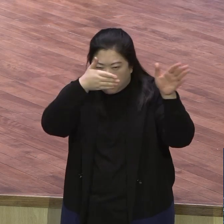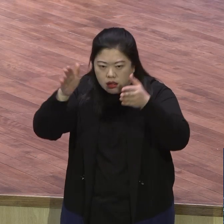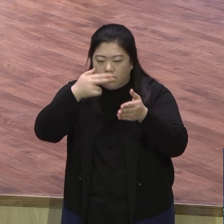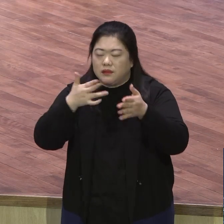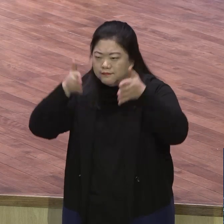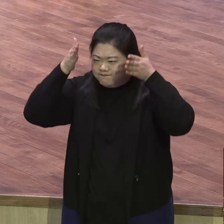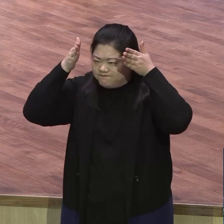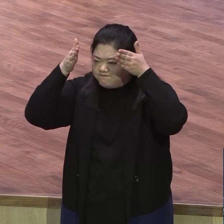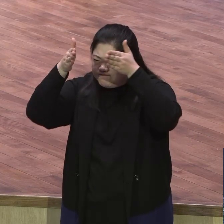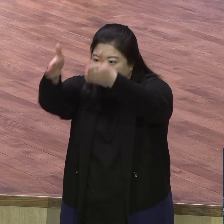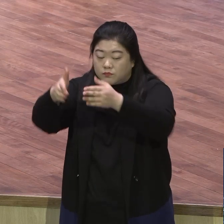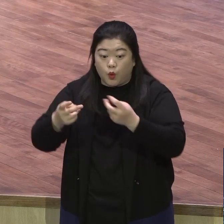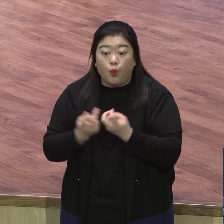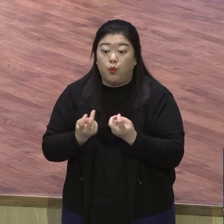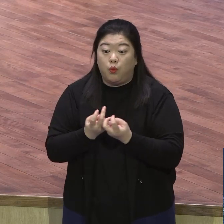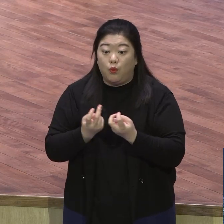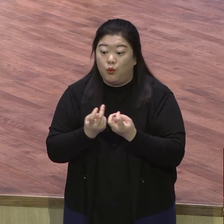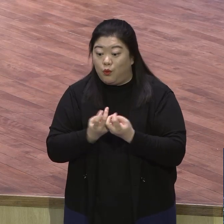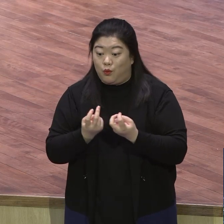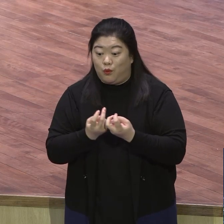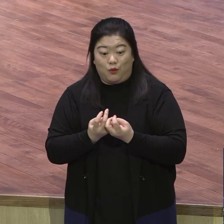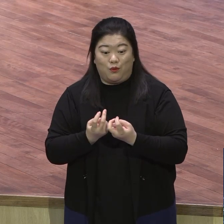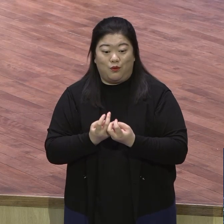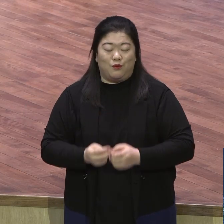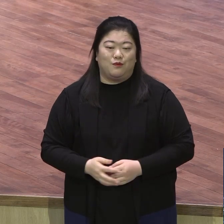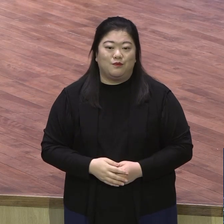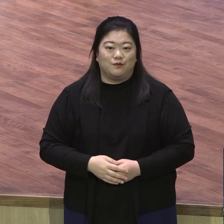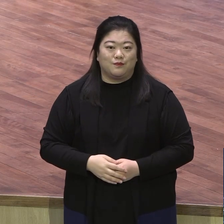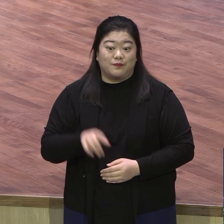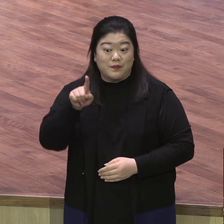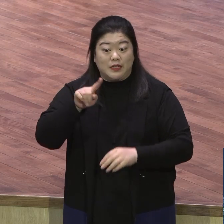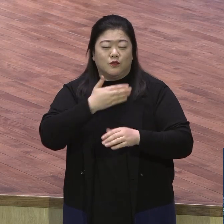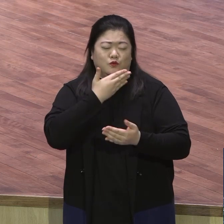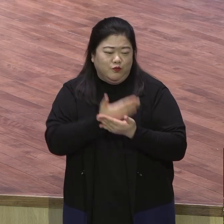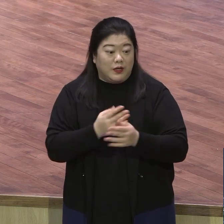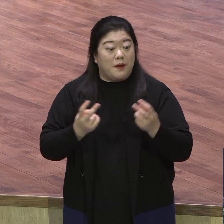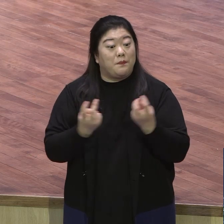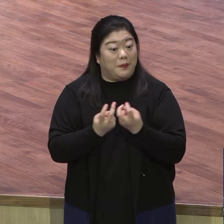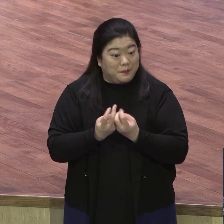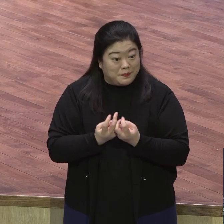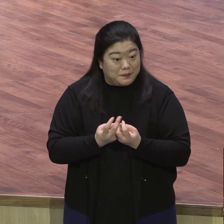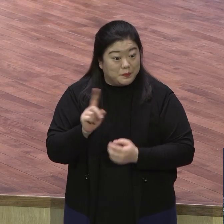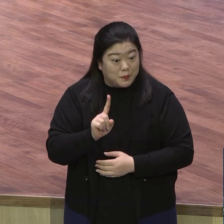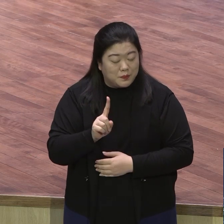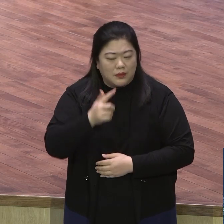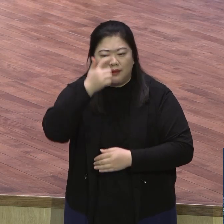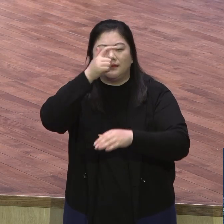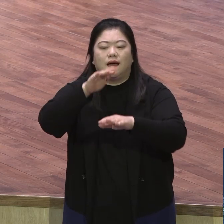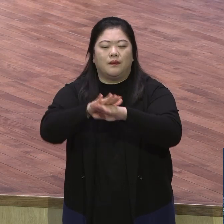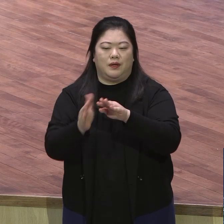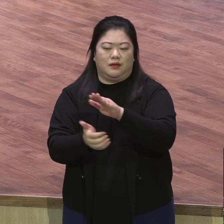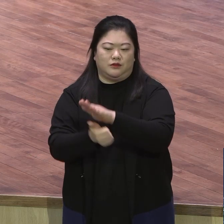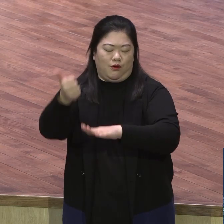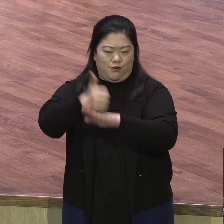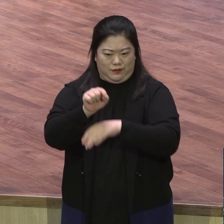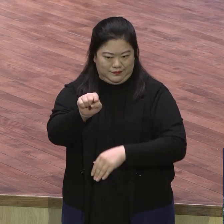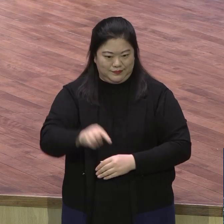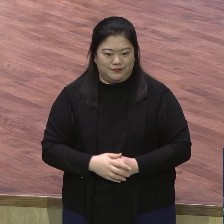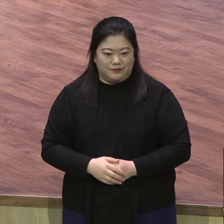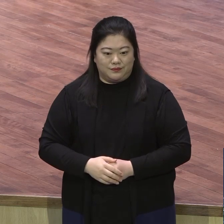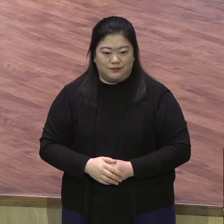계획대로 그렇게 나아갈 수 있느냐. 그 핵심이 바로 예배 성공하는 데